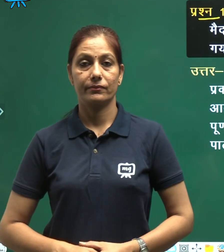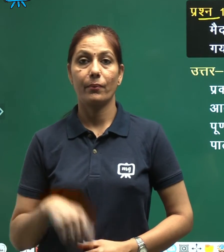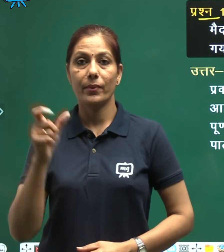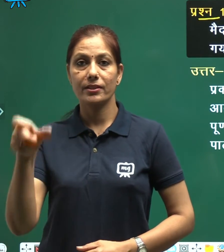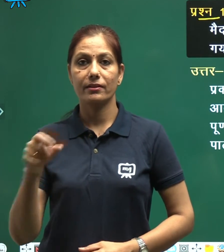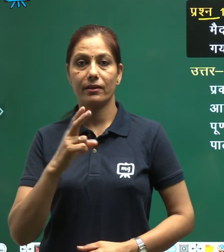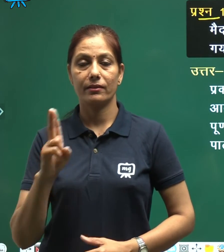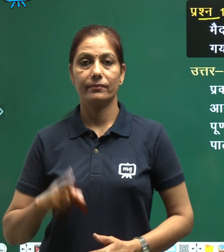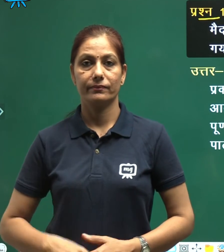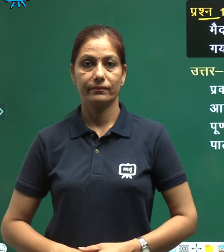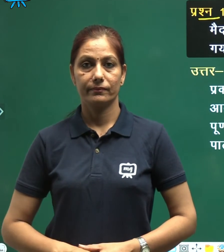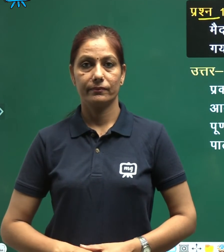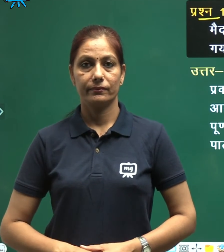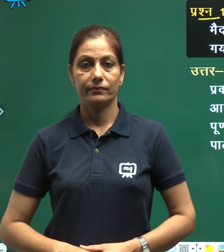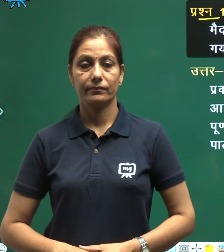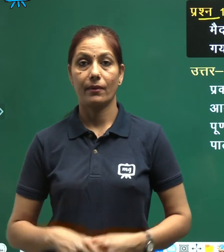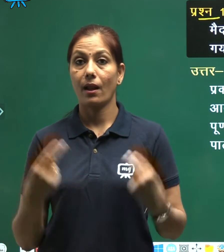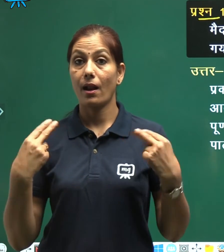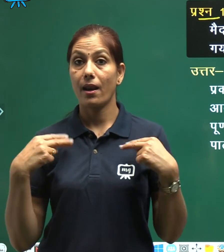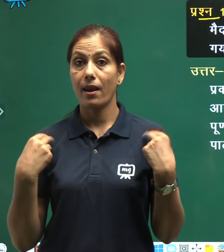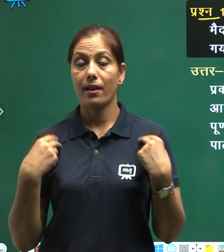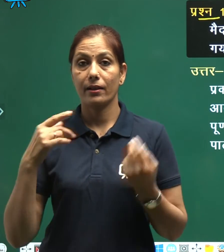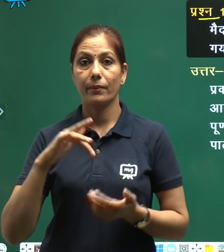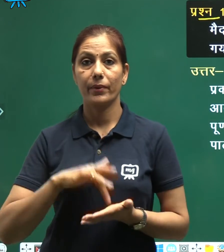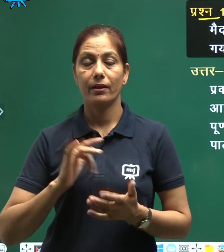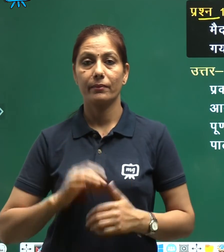वंशीधर न्याय के मैदान में